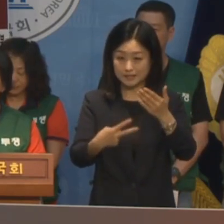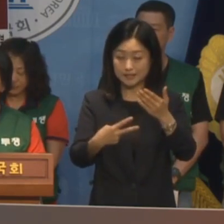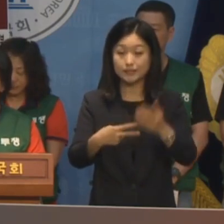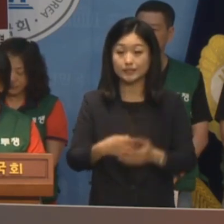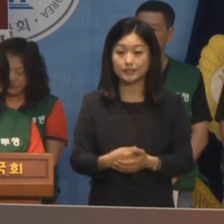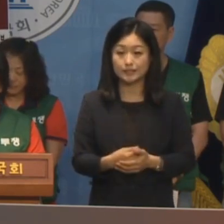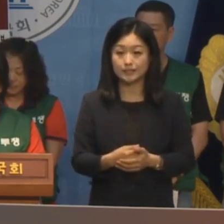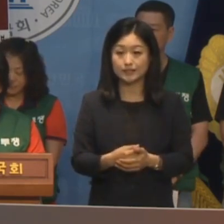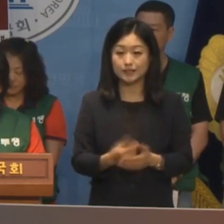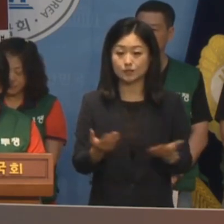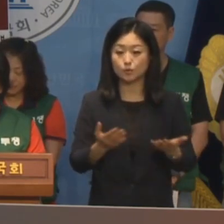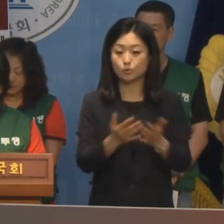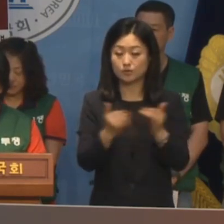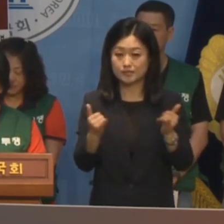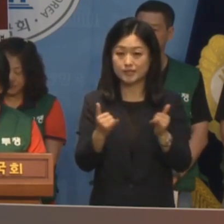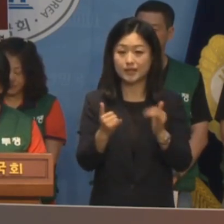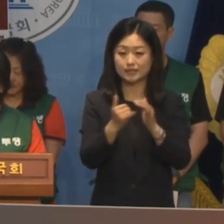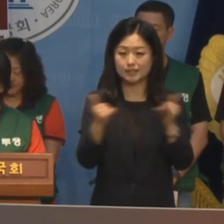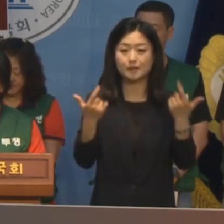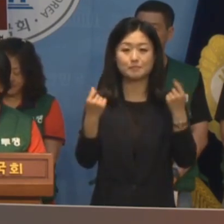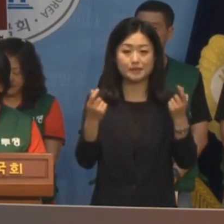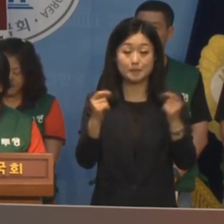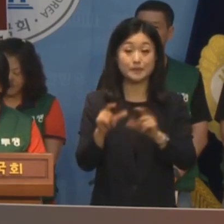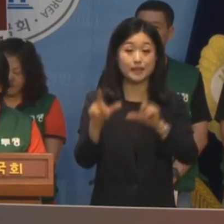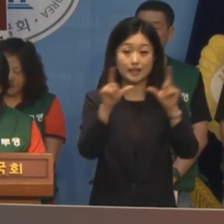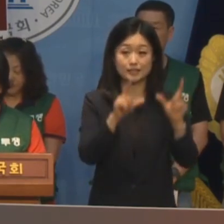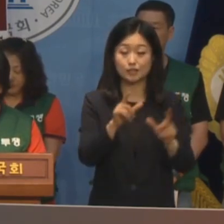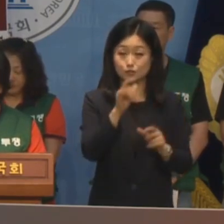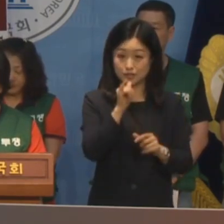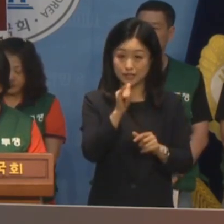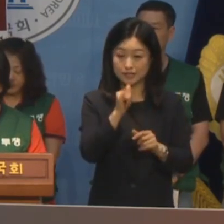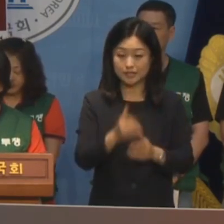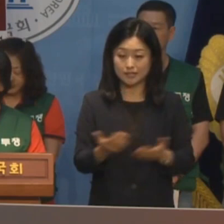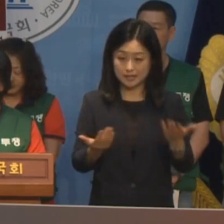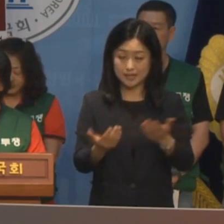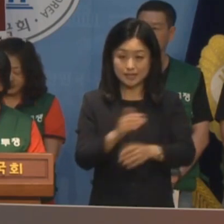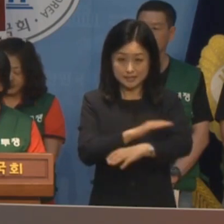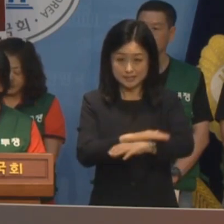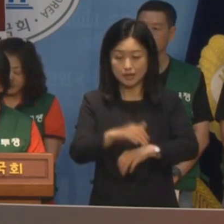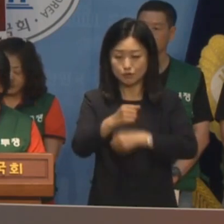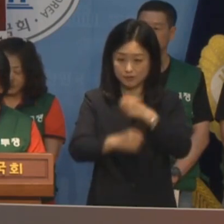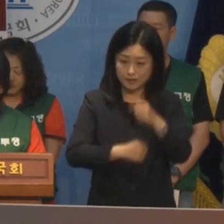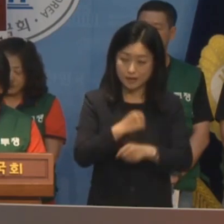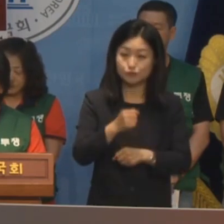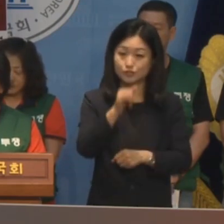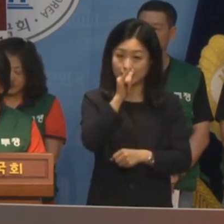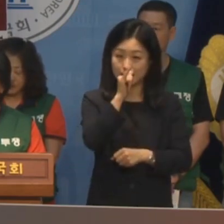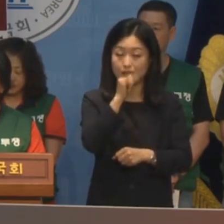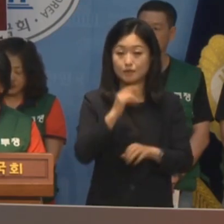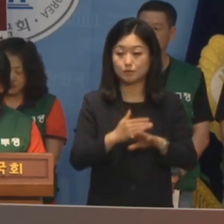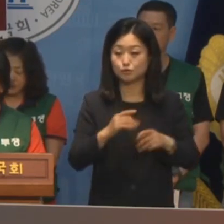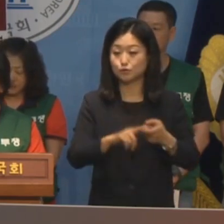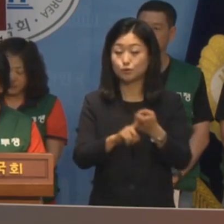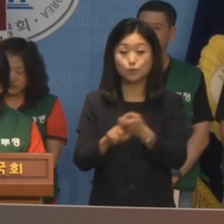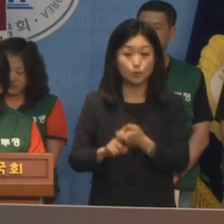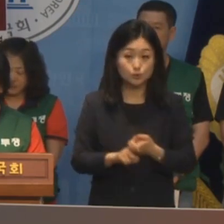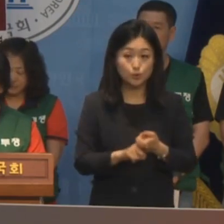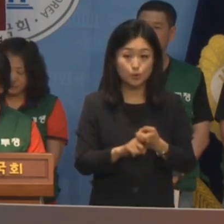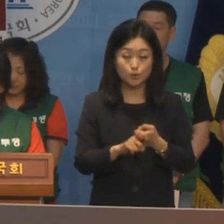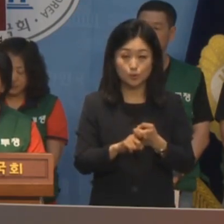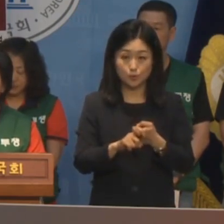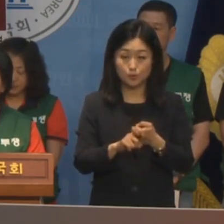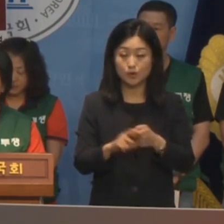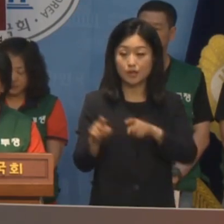하는 노동자들에게 노동조합 할 권리가 마음껏 주어지길 소원하며 민주노총,